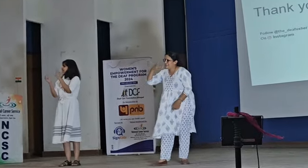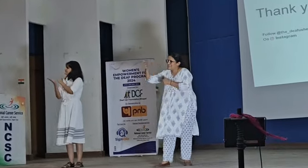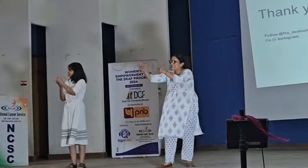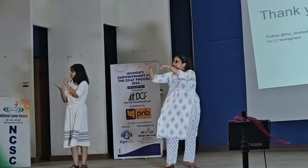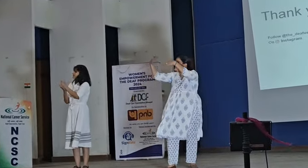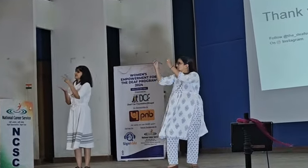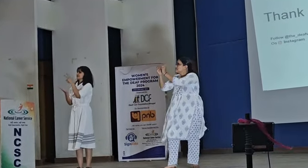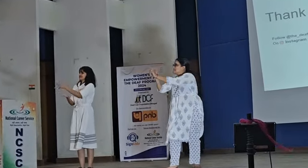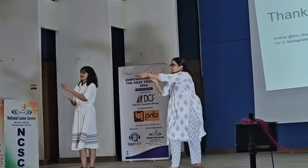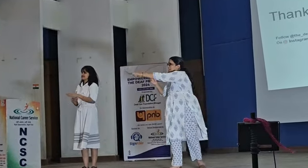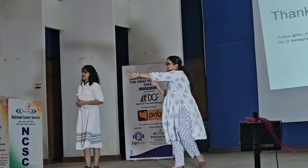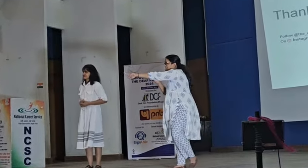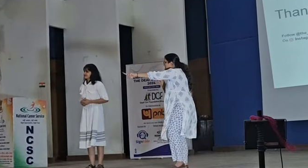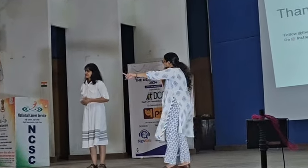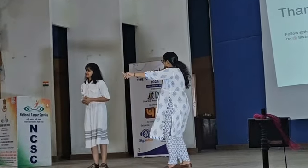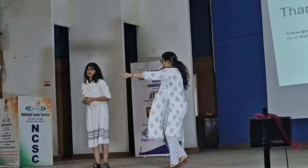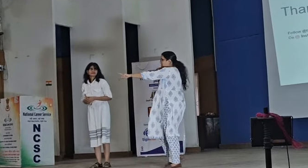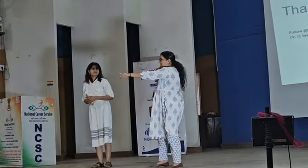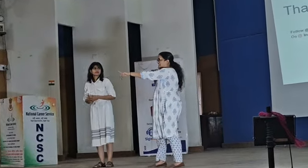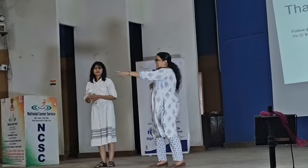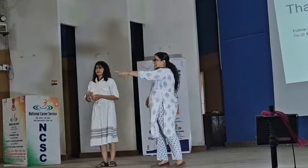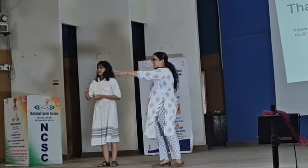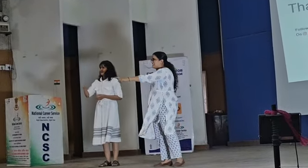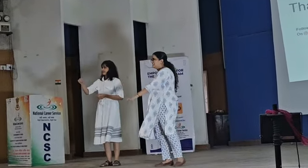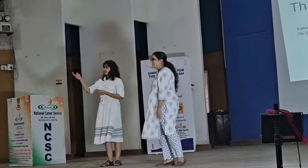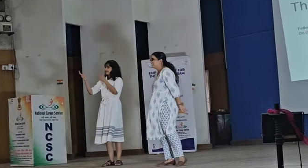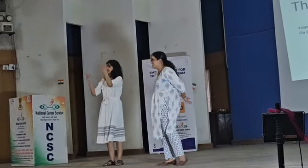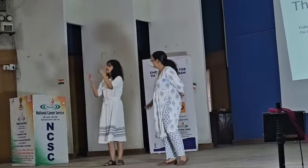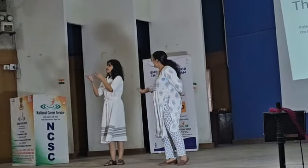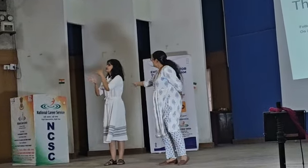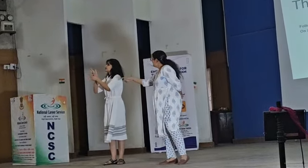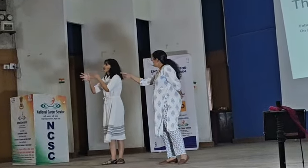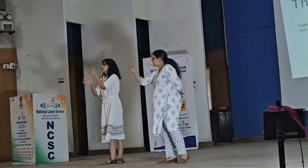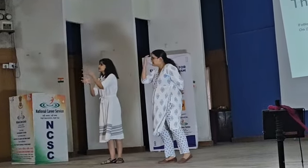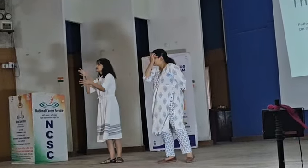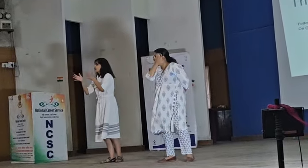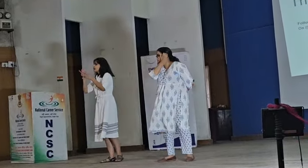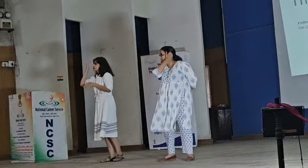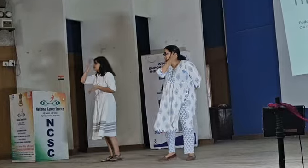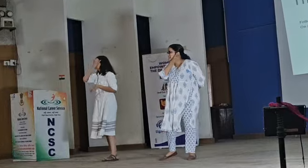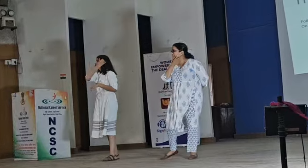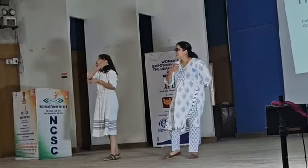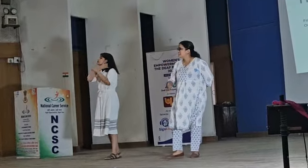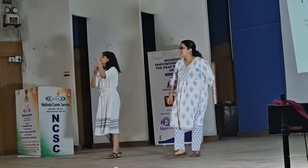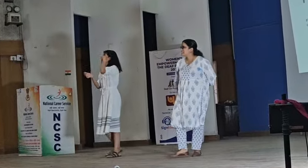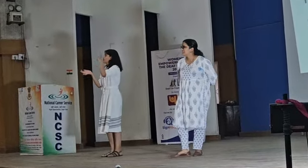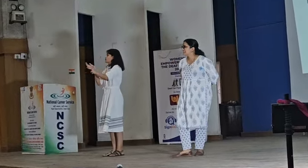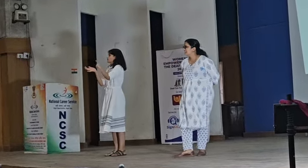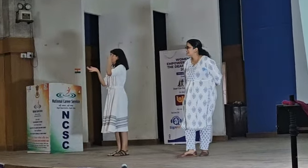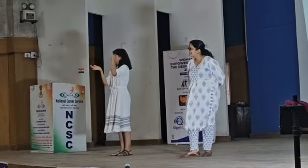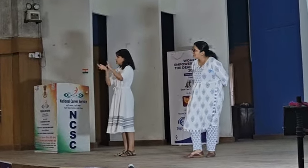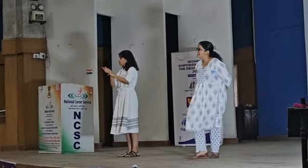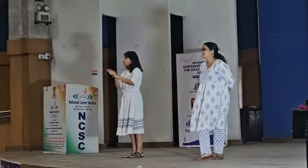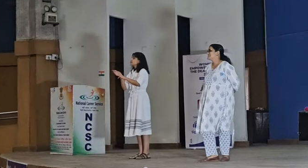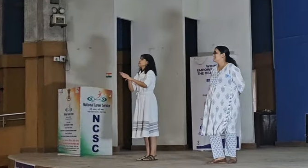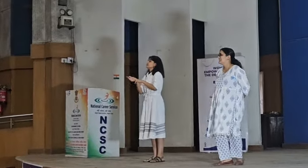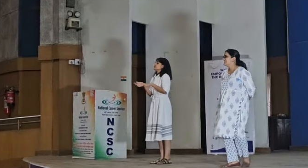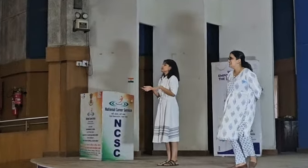भी रही हूँ, समझ रही हूँ, मे बी आप लोग मुझे भी देख के सीखे और आप लोग खुद भी अंदर ही अंदर कॉन्फिडेंस गेन करें, तो मेरा साइन ये